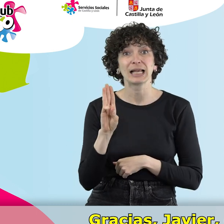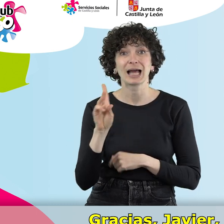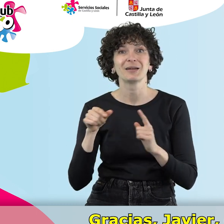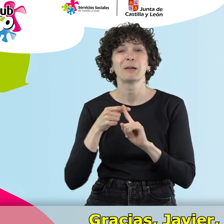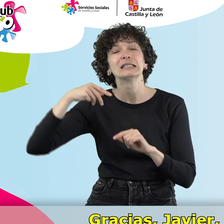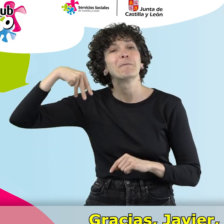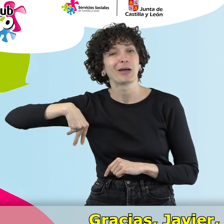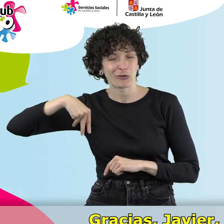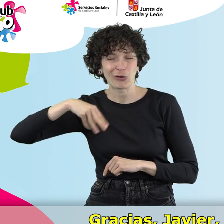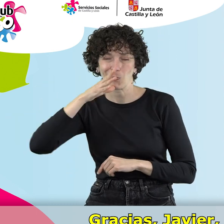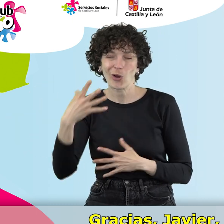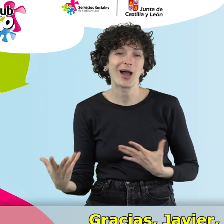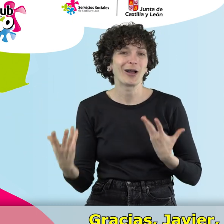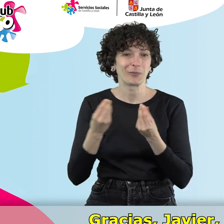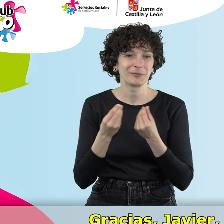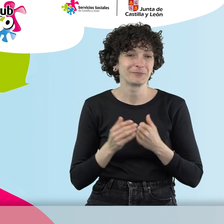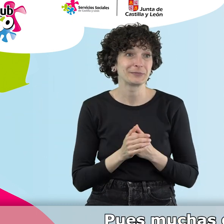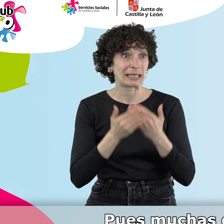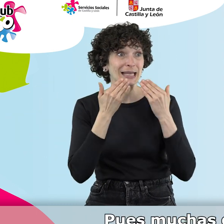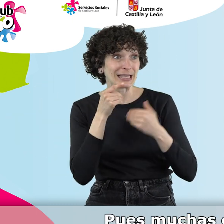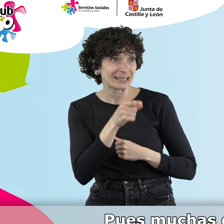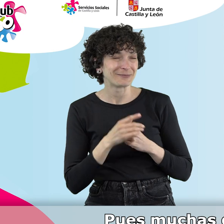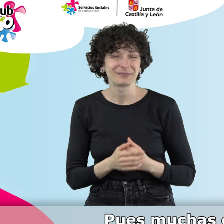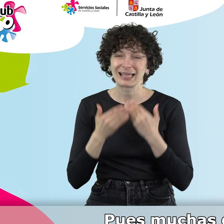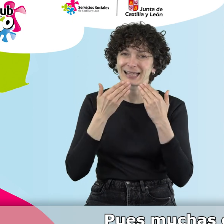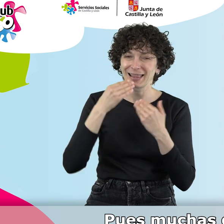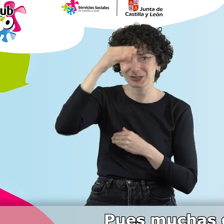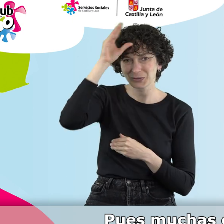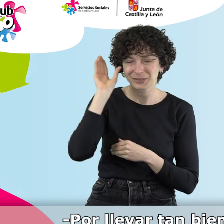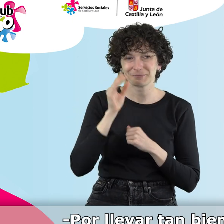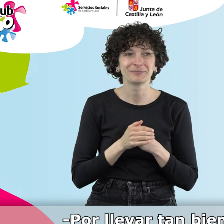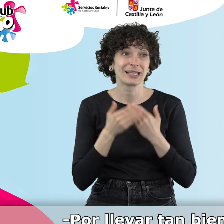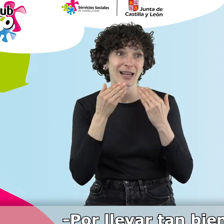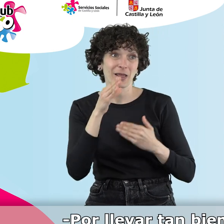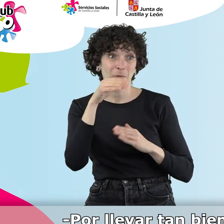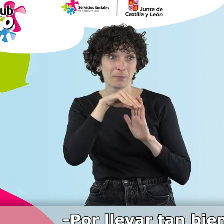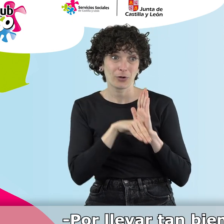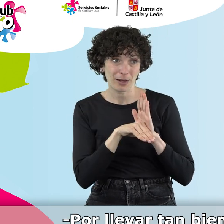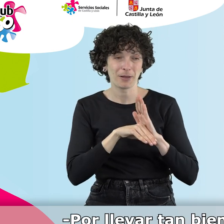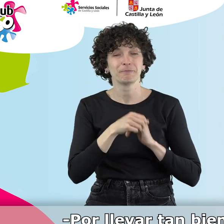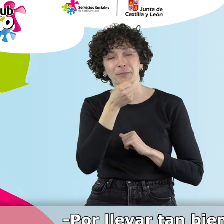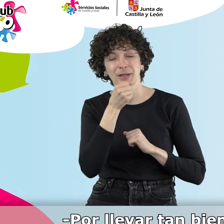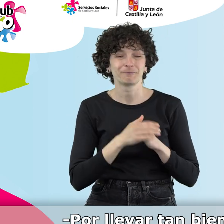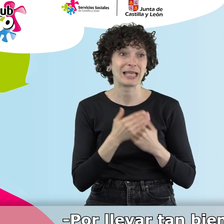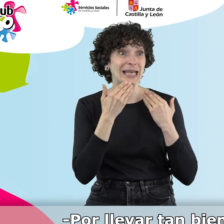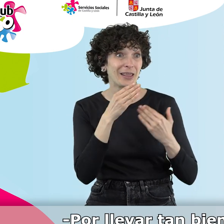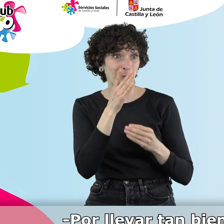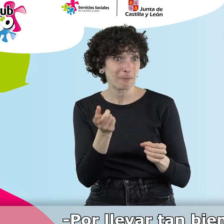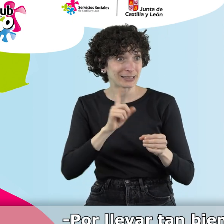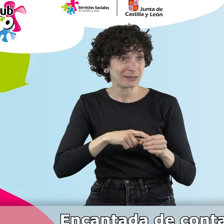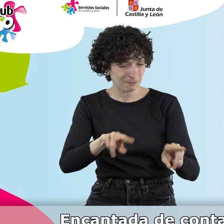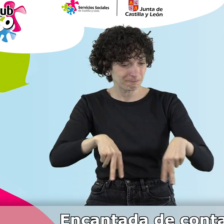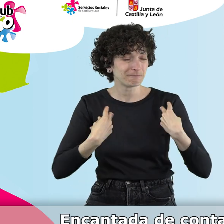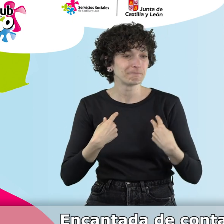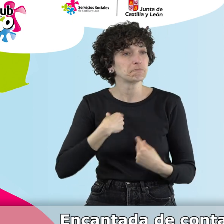Pilar, y gracias, Manolo, por acompañarnos. Pues muchas gracias a ti. Gracias, Concha. Por llevar también este programa. Gracias por dejarme